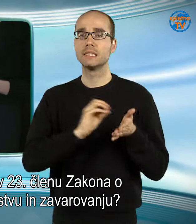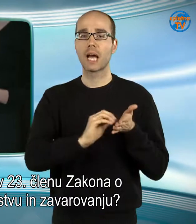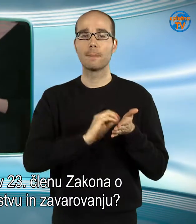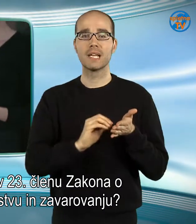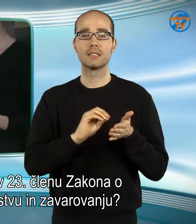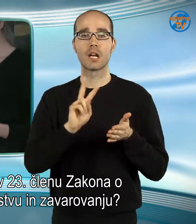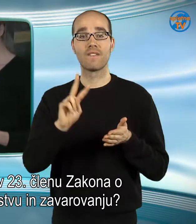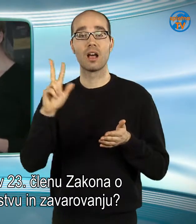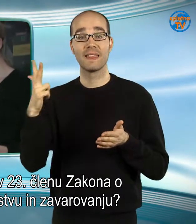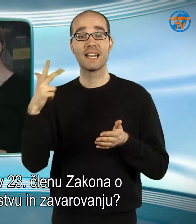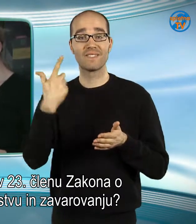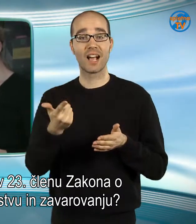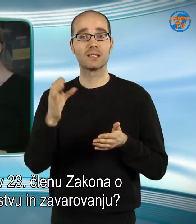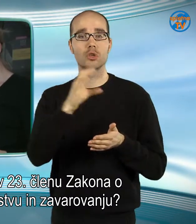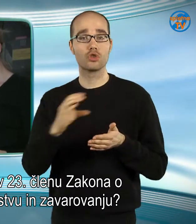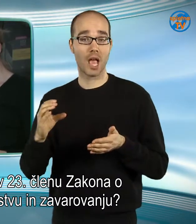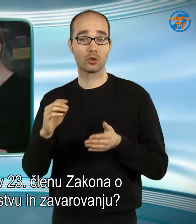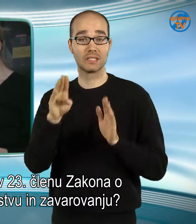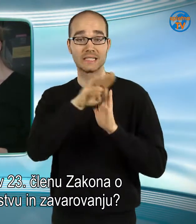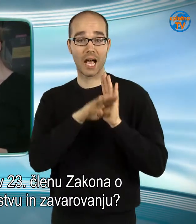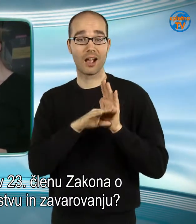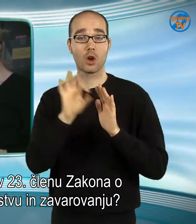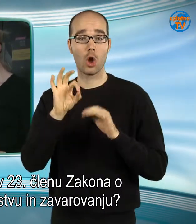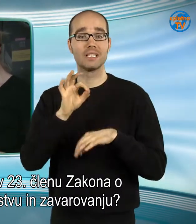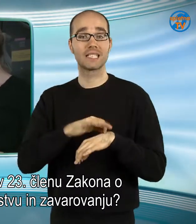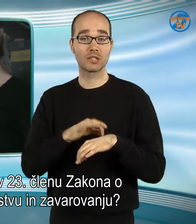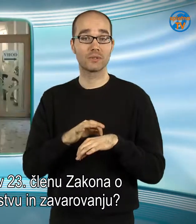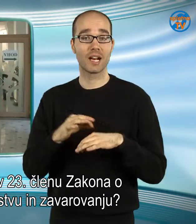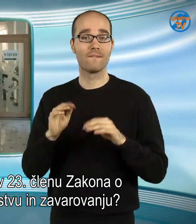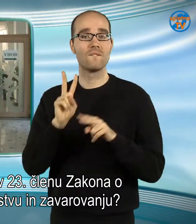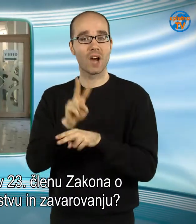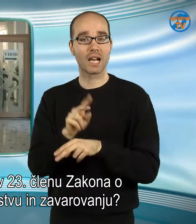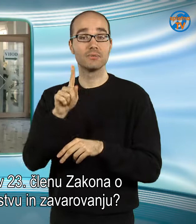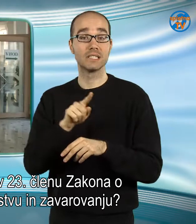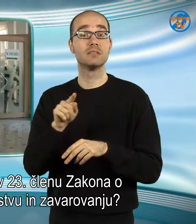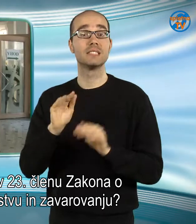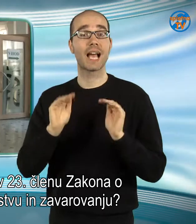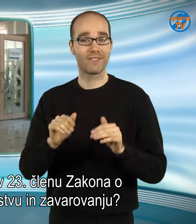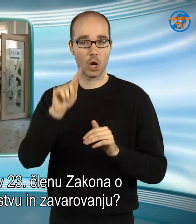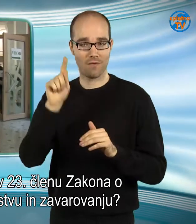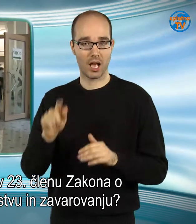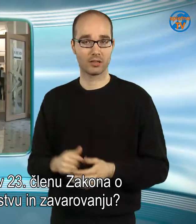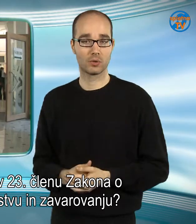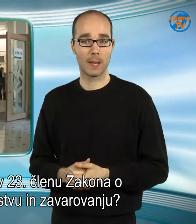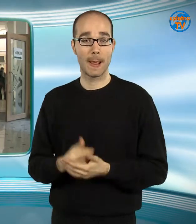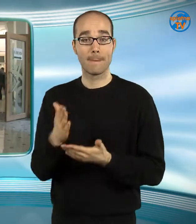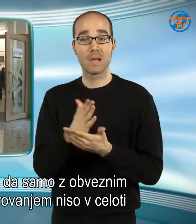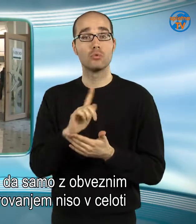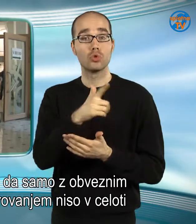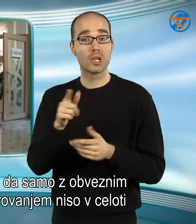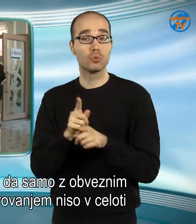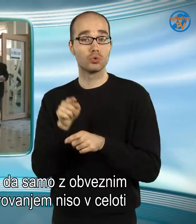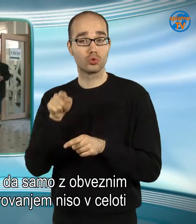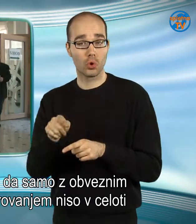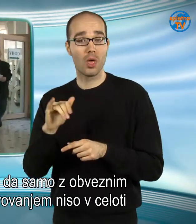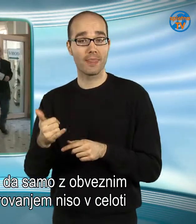In kaj je zapisano v 23. členu Zakona o zdravstvenem varstvu in zavarovanju?